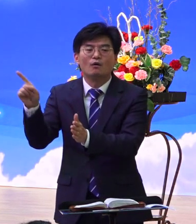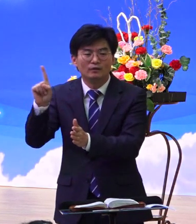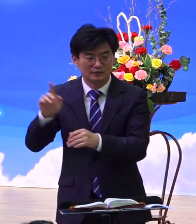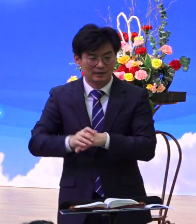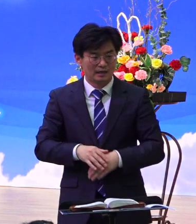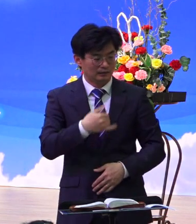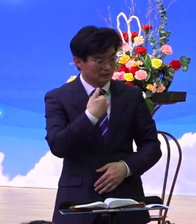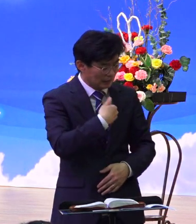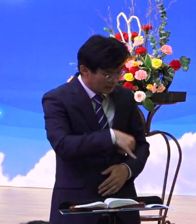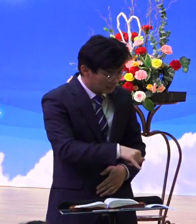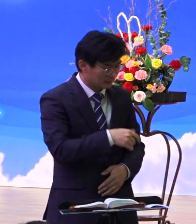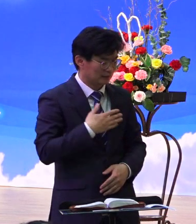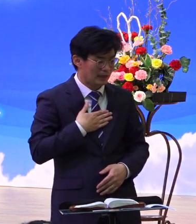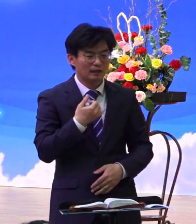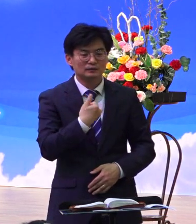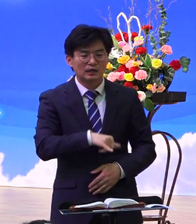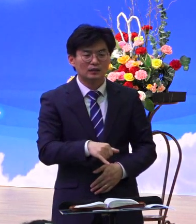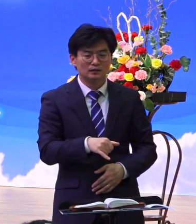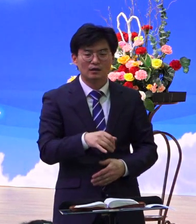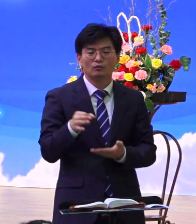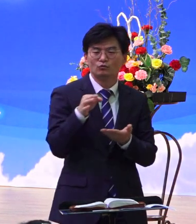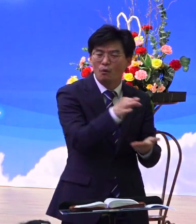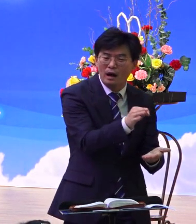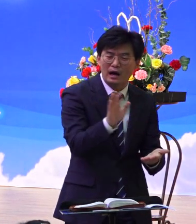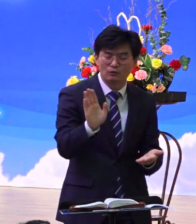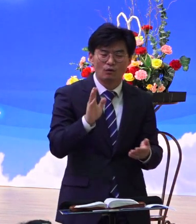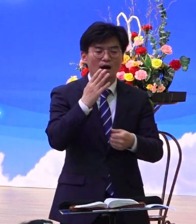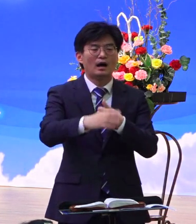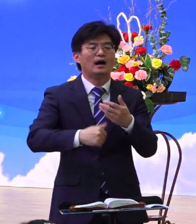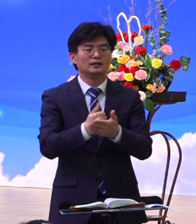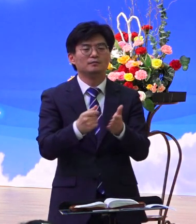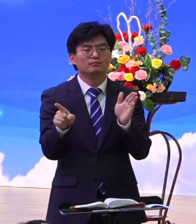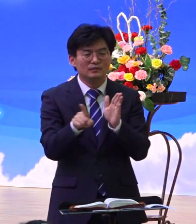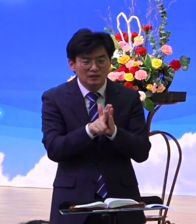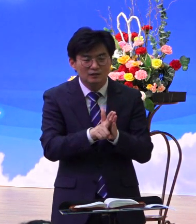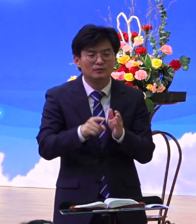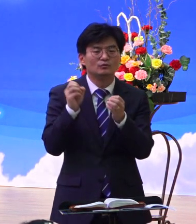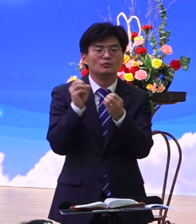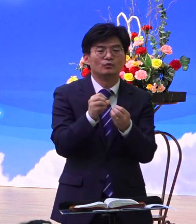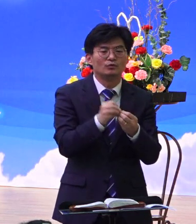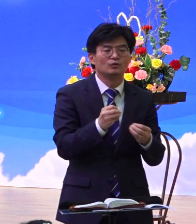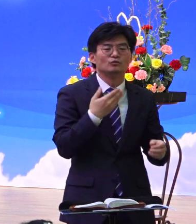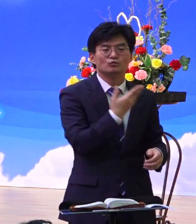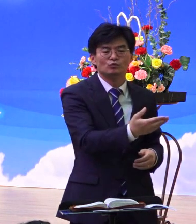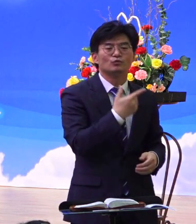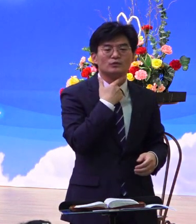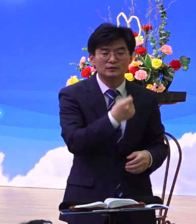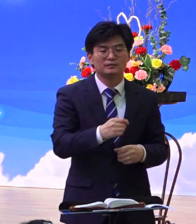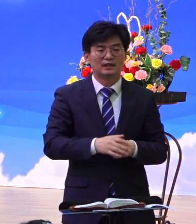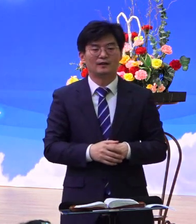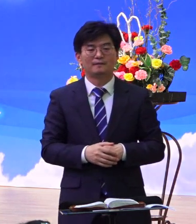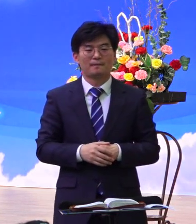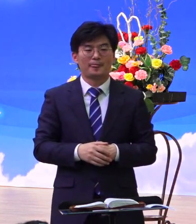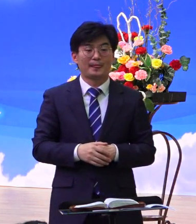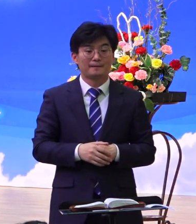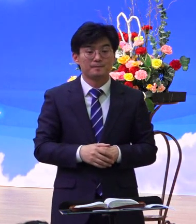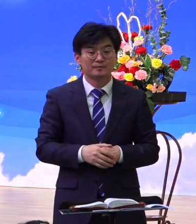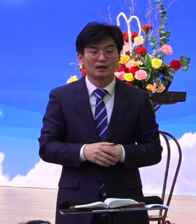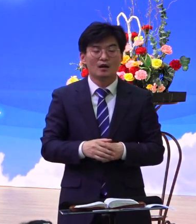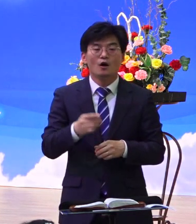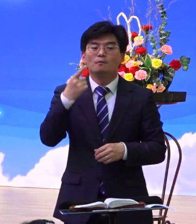무엇을 남겨주고 싶으십니까? 우리 자녀들이 홀로 서서 이 땅을 살아갈 때, 나는 부모에게서 돈